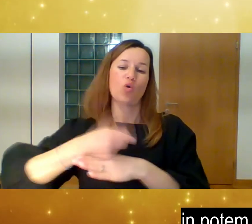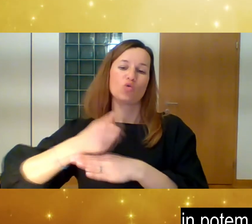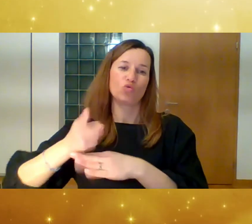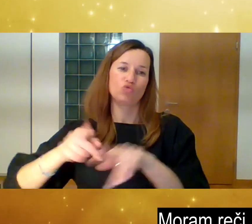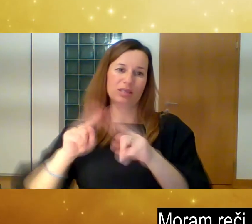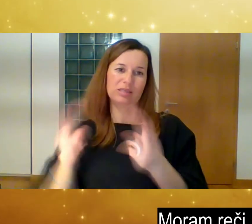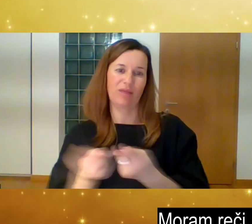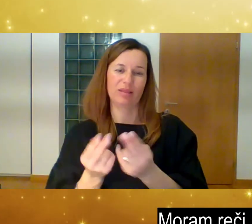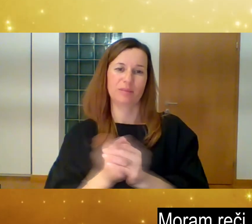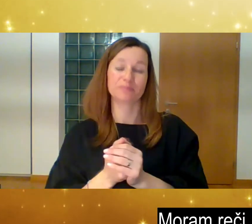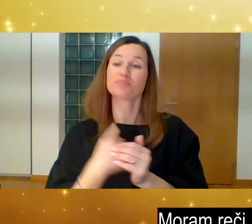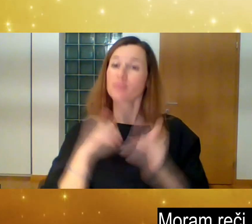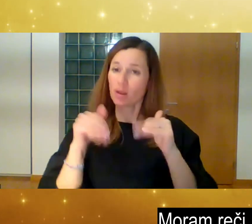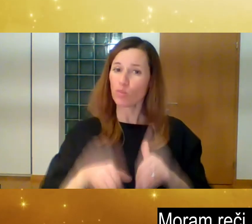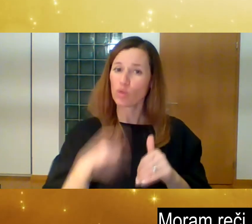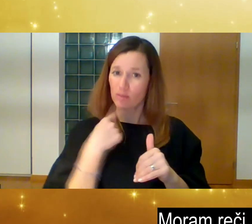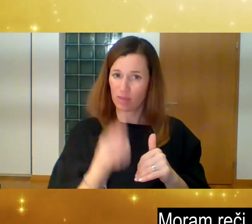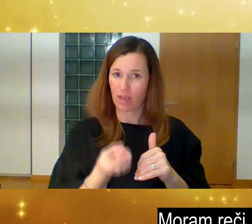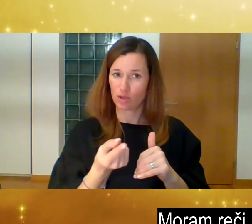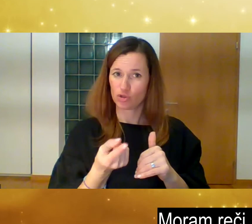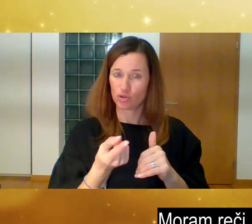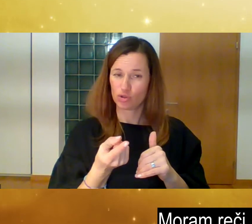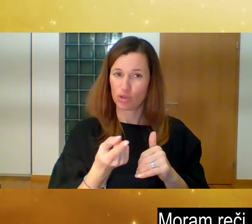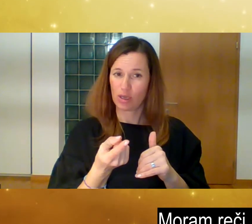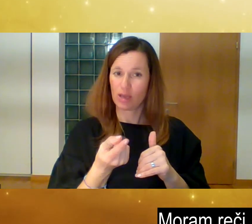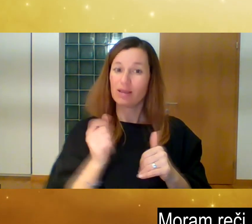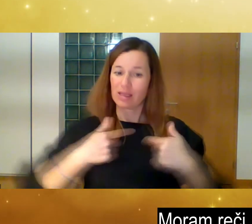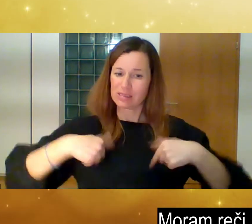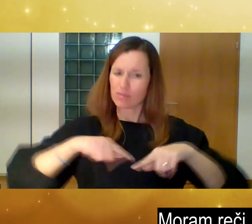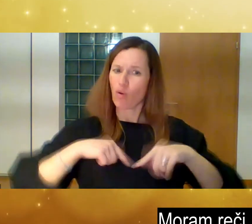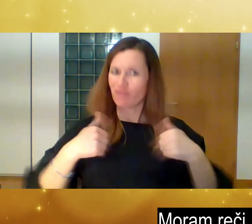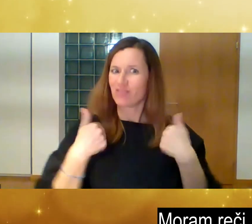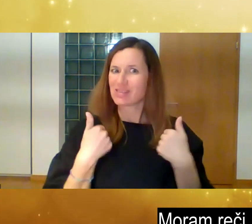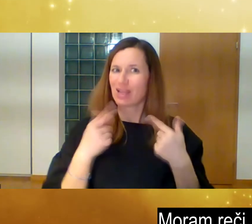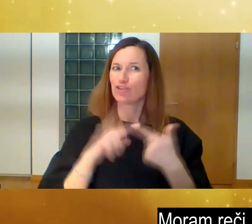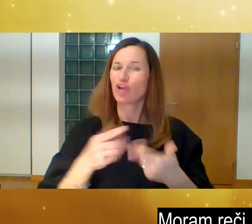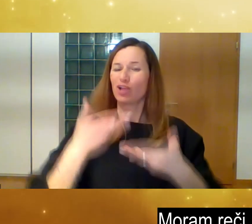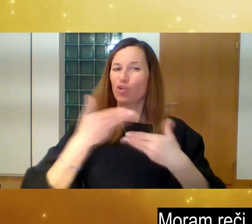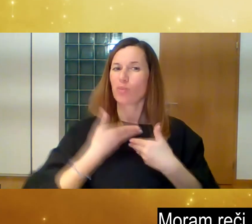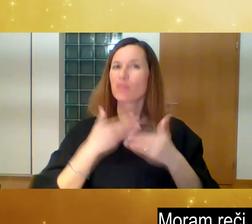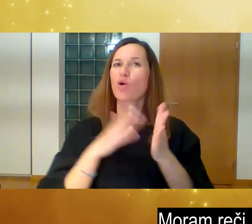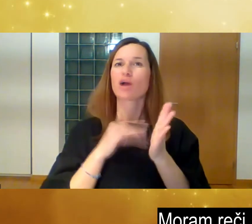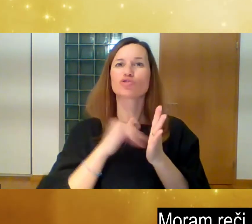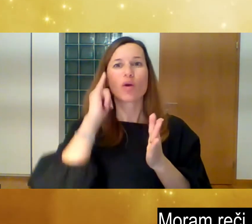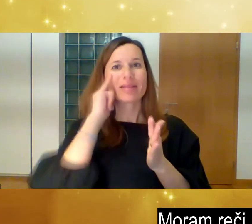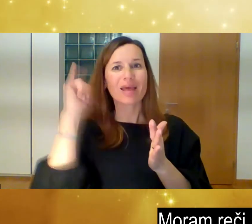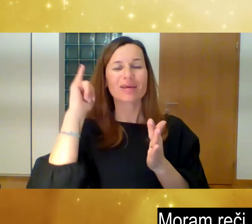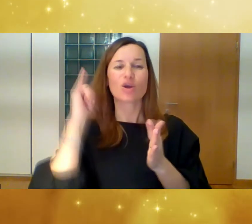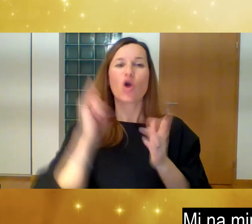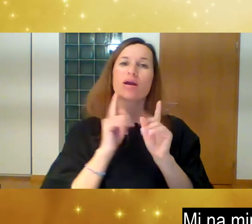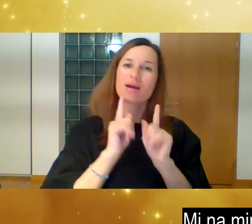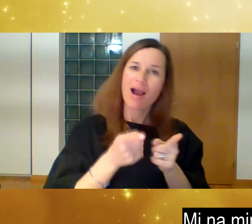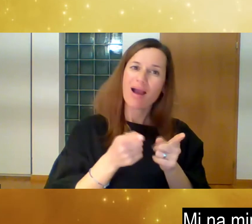svet. Moram reči, da smo veseli, če dobimo kakšno idejo, kaj,